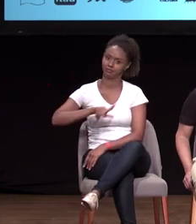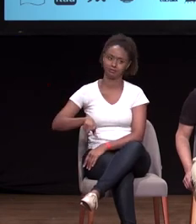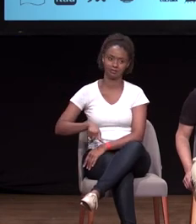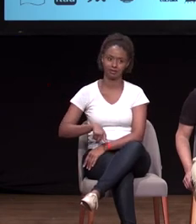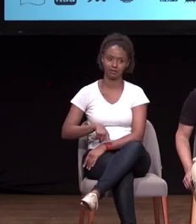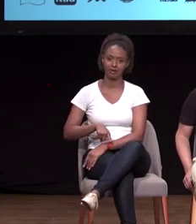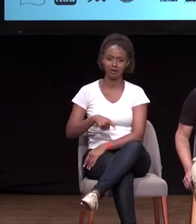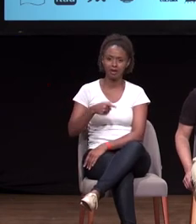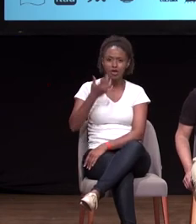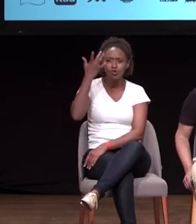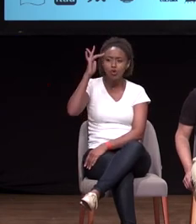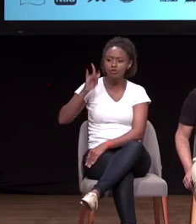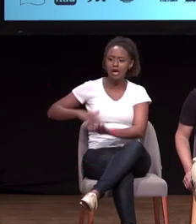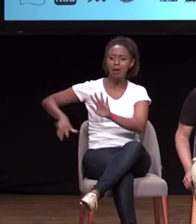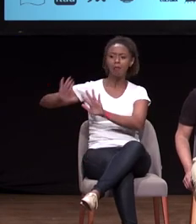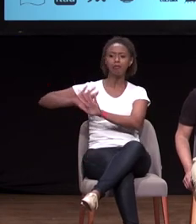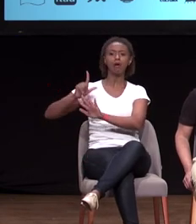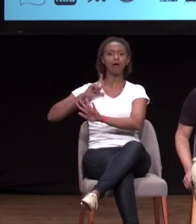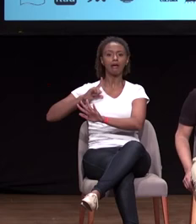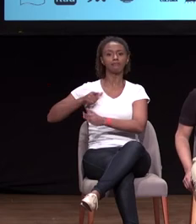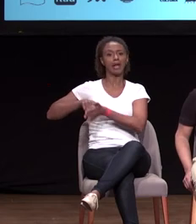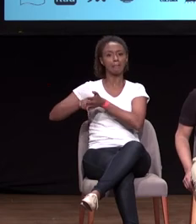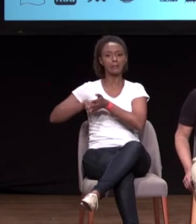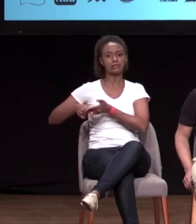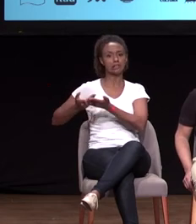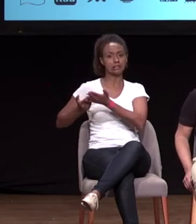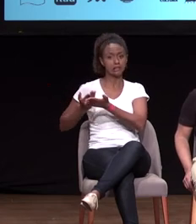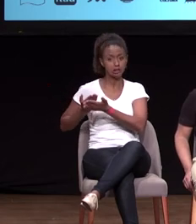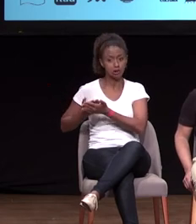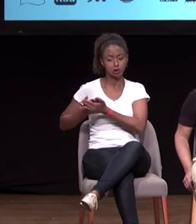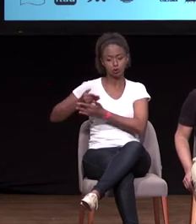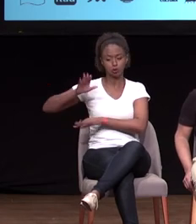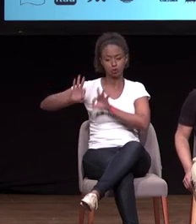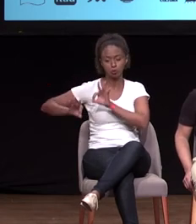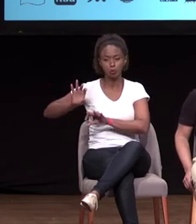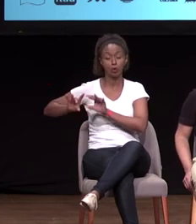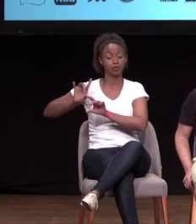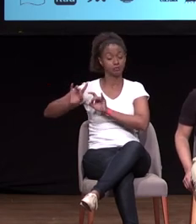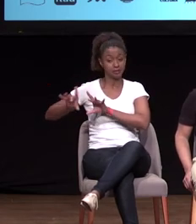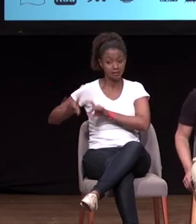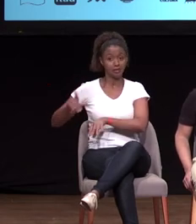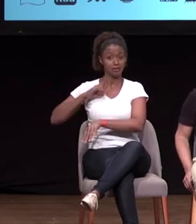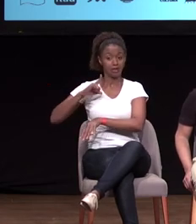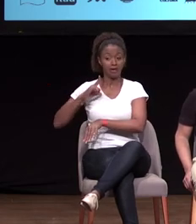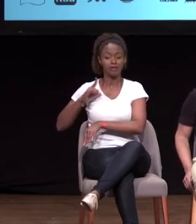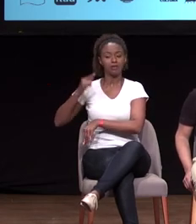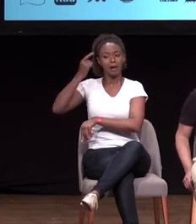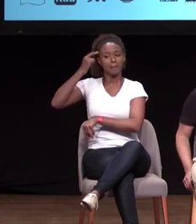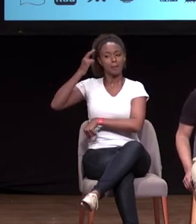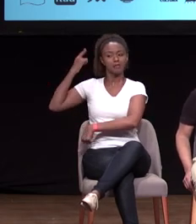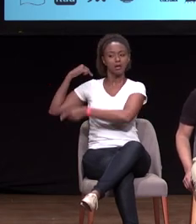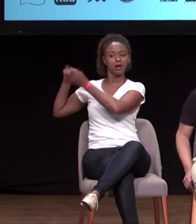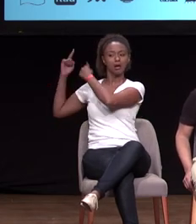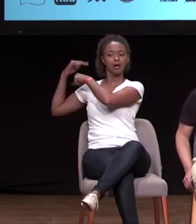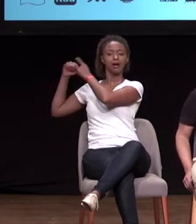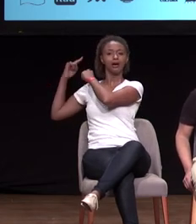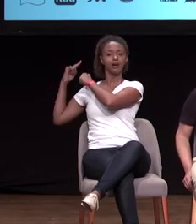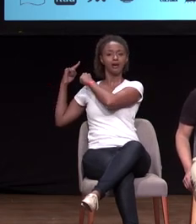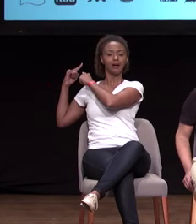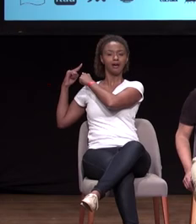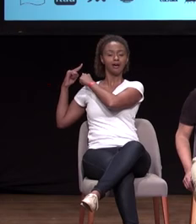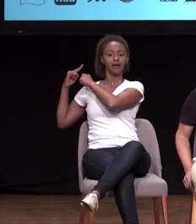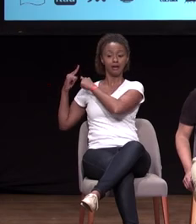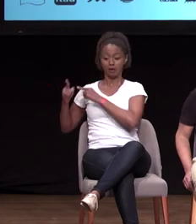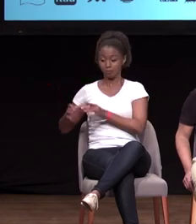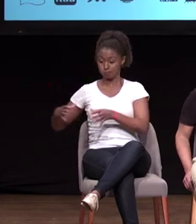atrás daquilo tem técnica pesquisa tem personalidade né esses três tambores esse